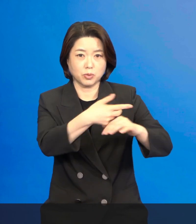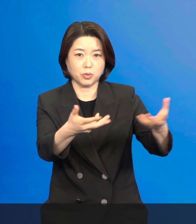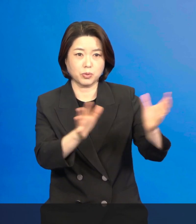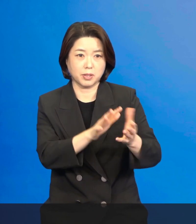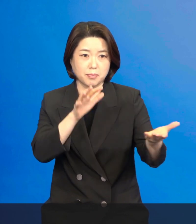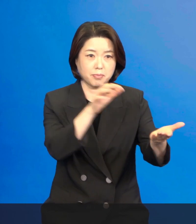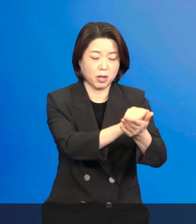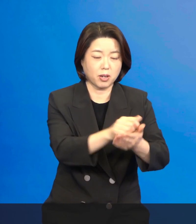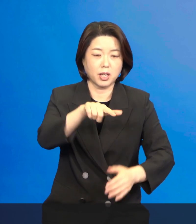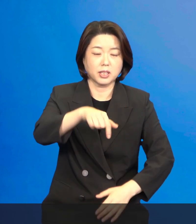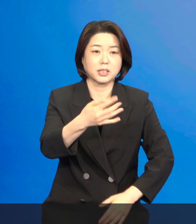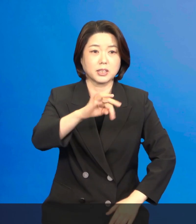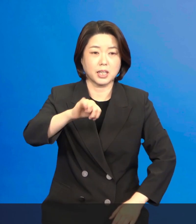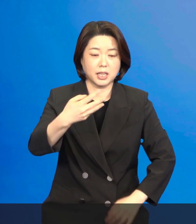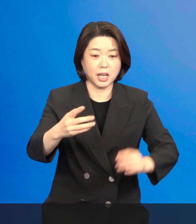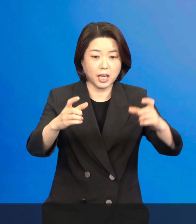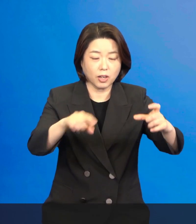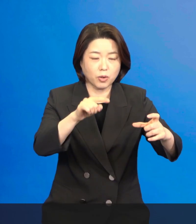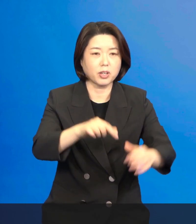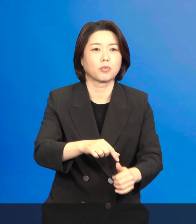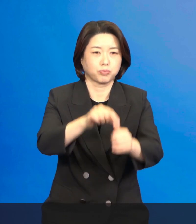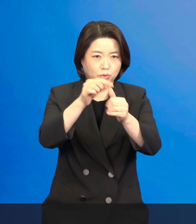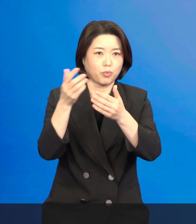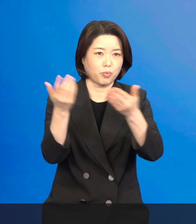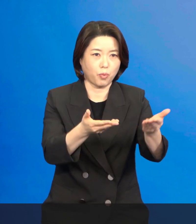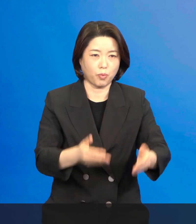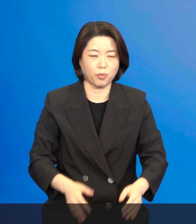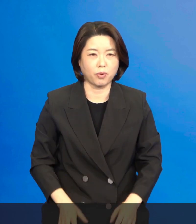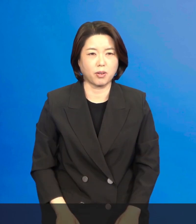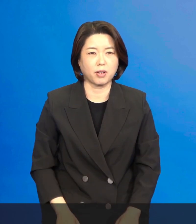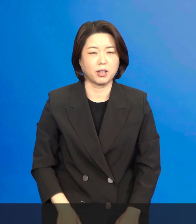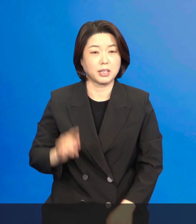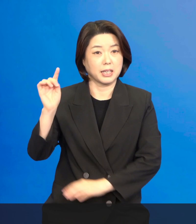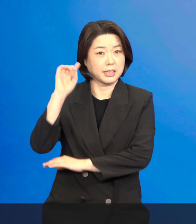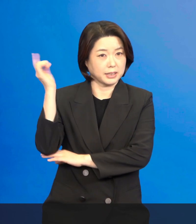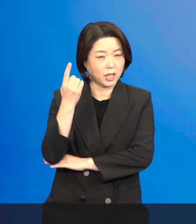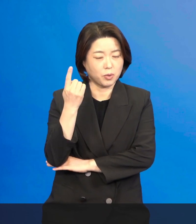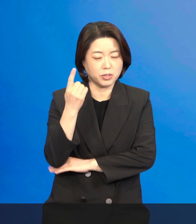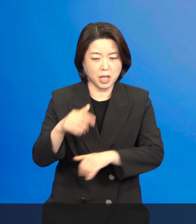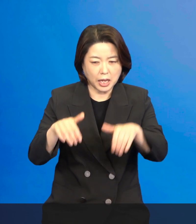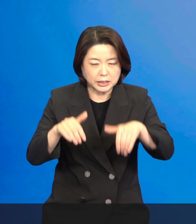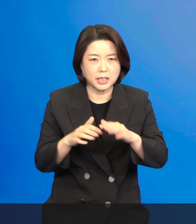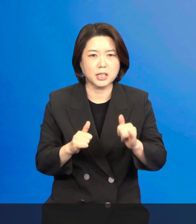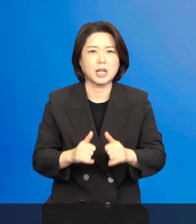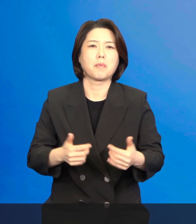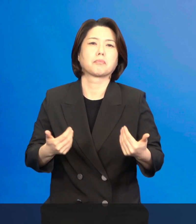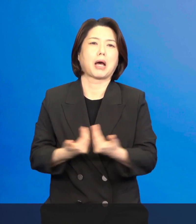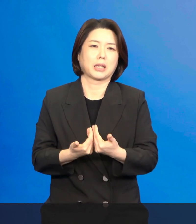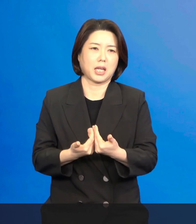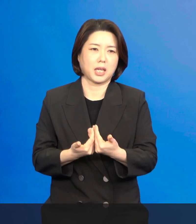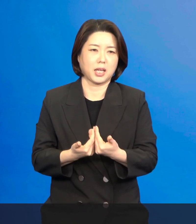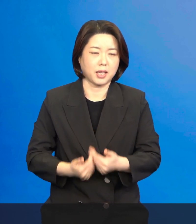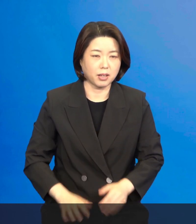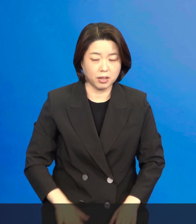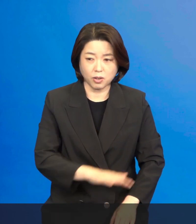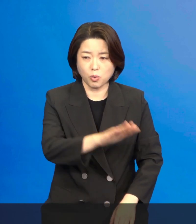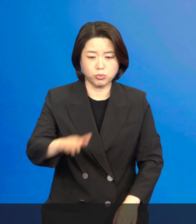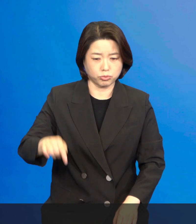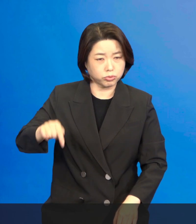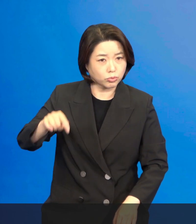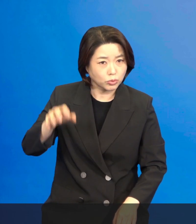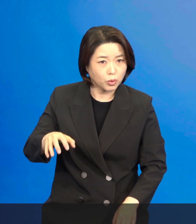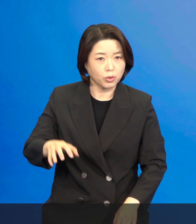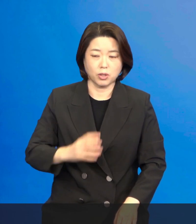그일라를 구해주도록 하여라. 그러나 다윗의 부하들이 반대하고 나섰다. 우리는